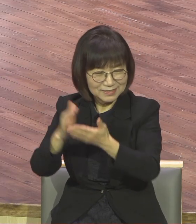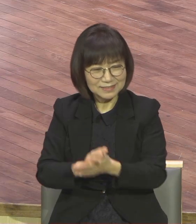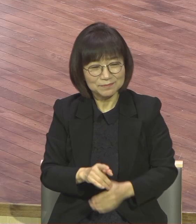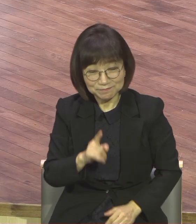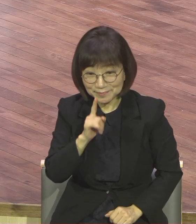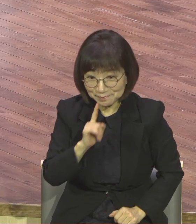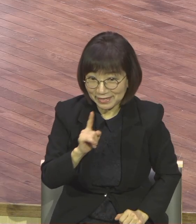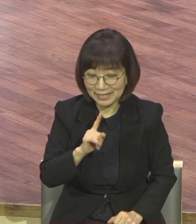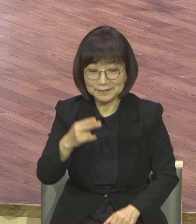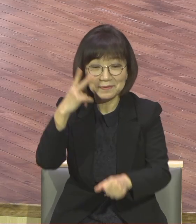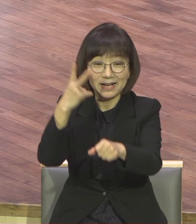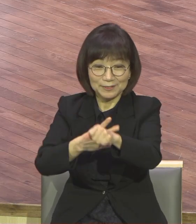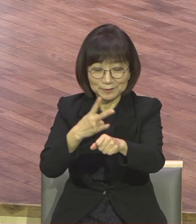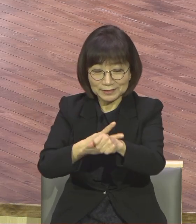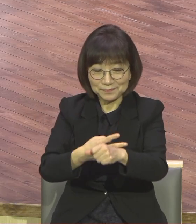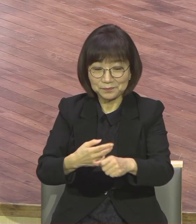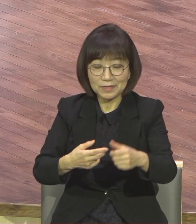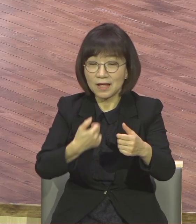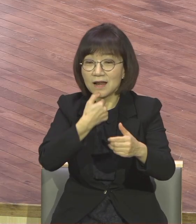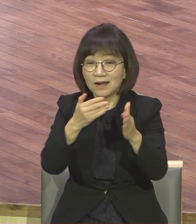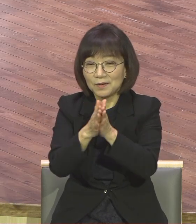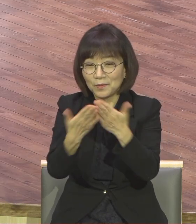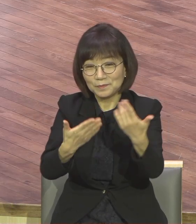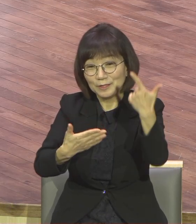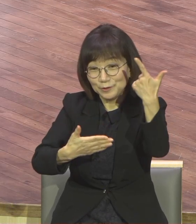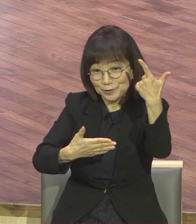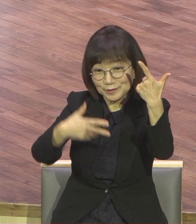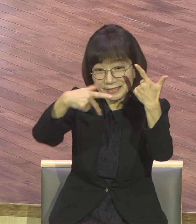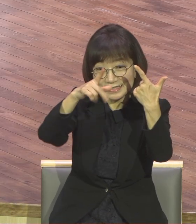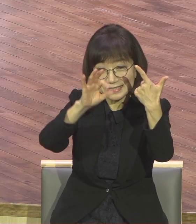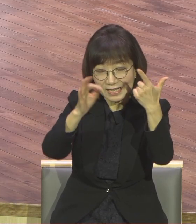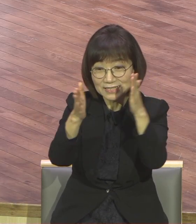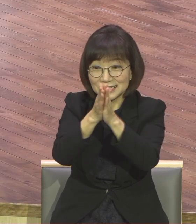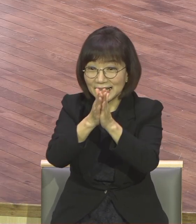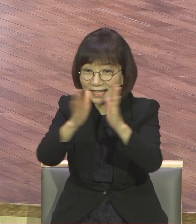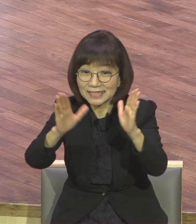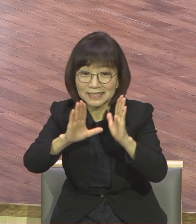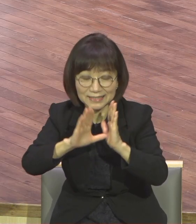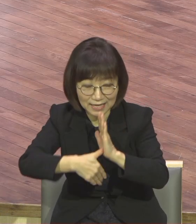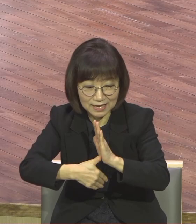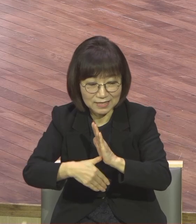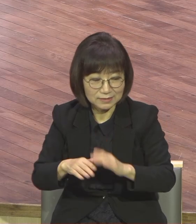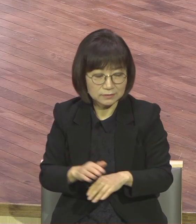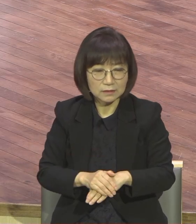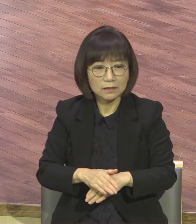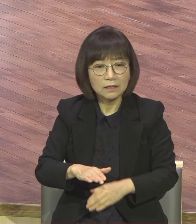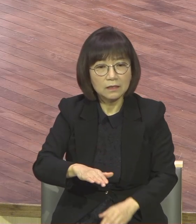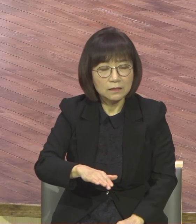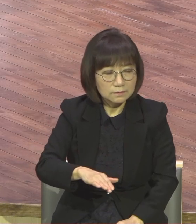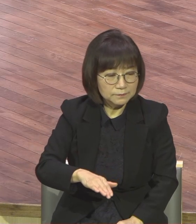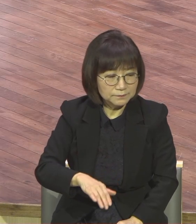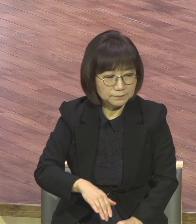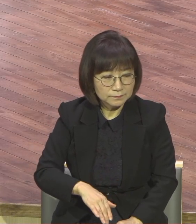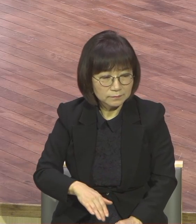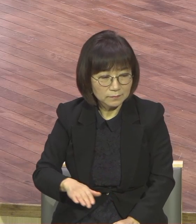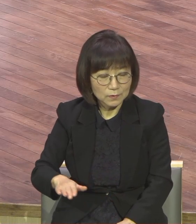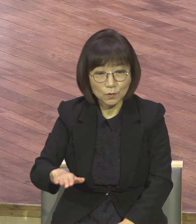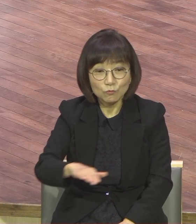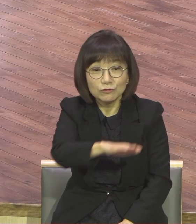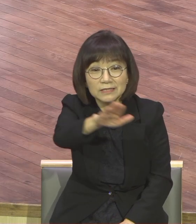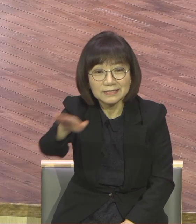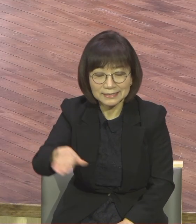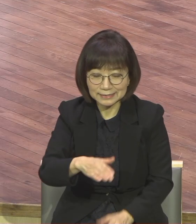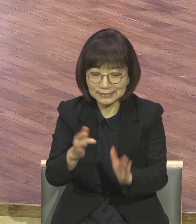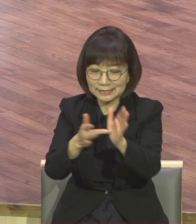바울은 로마서 6장을 시작하면서 무엇보다도 우리가 예수 그리스도의 십자가 대속과